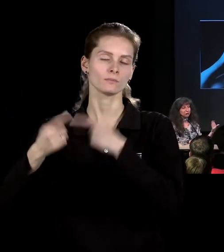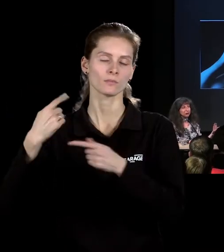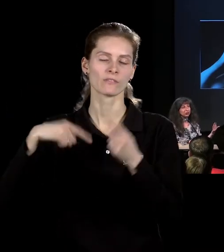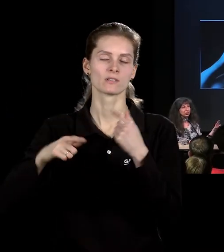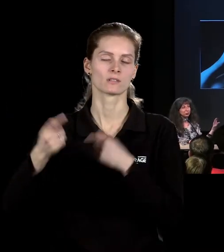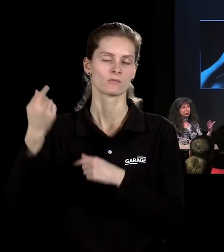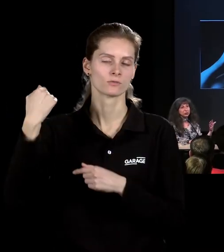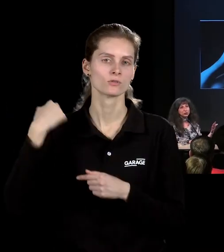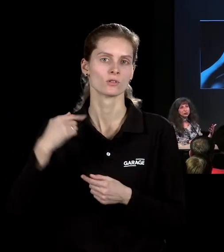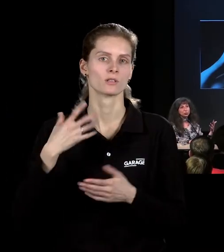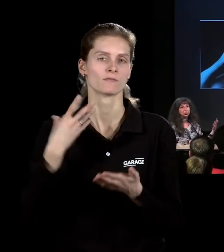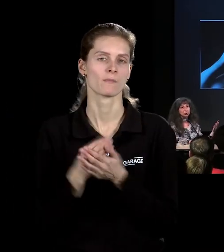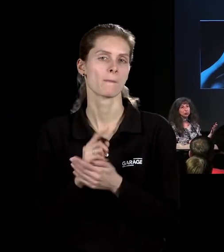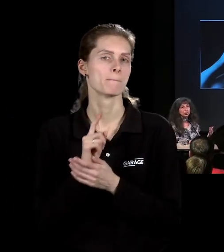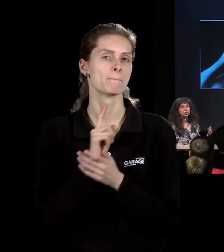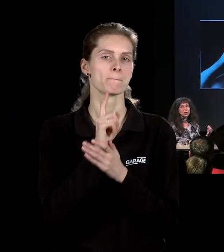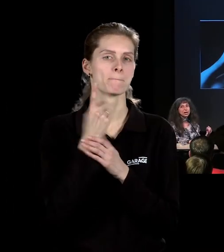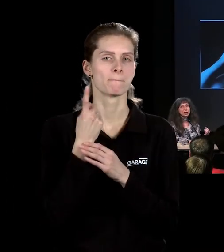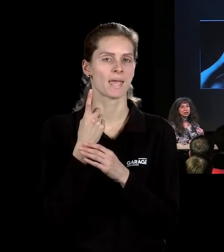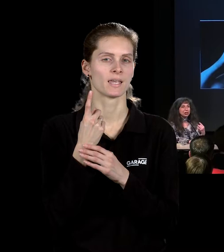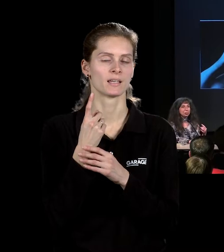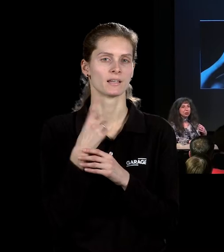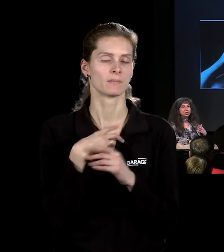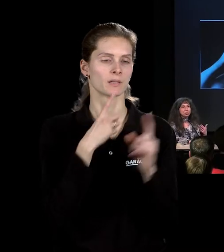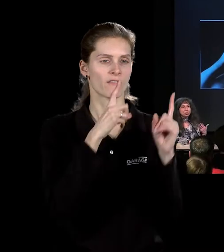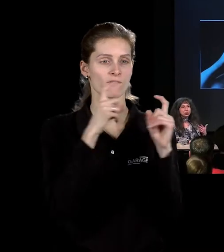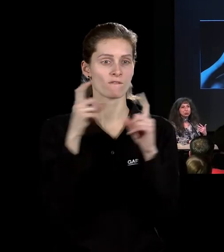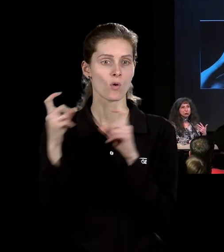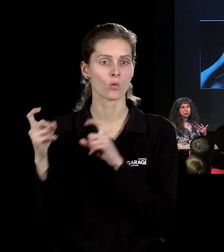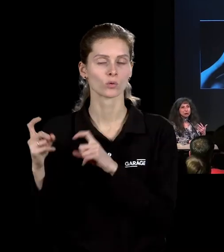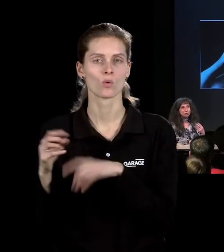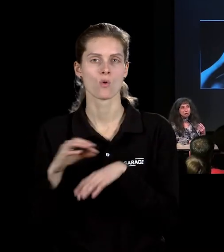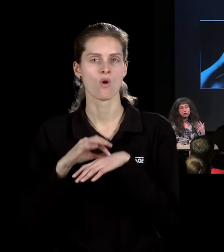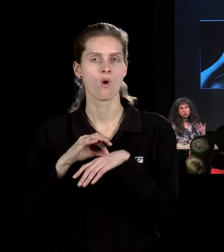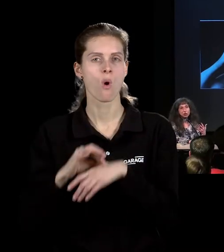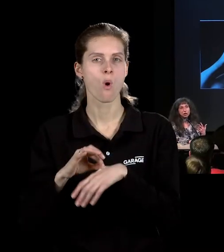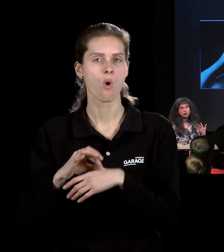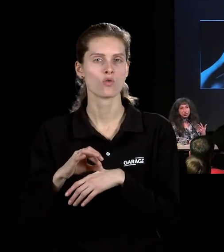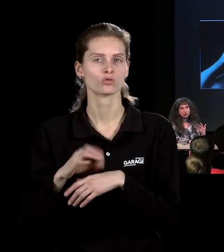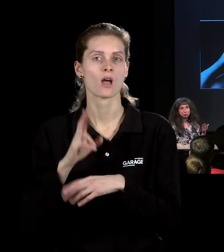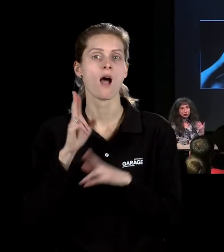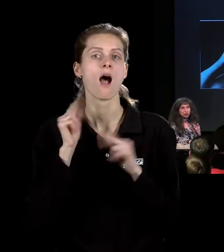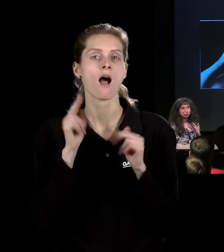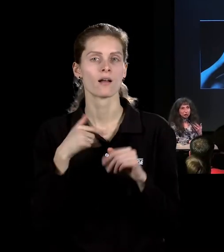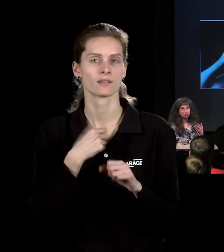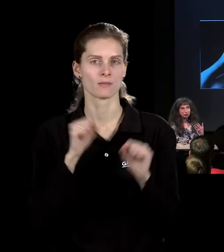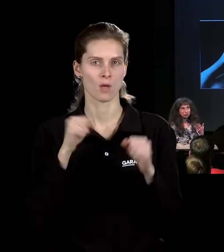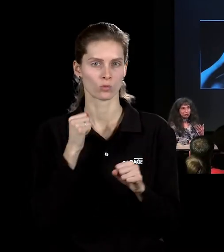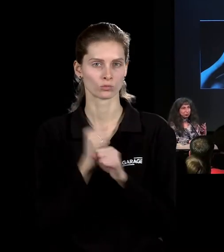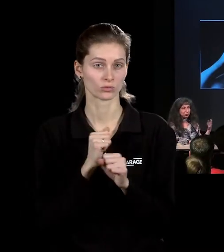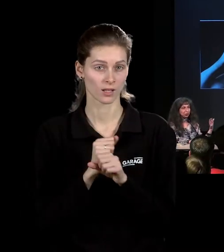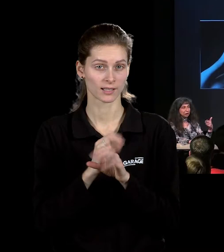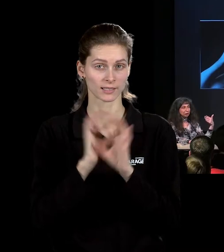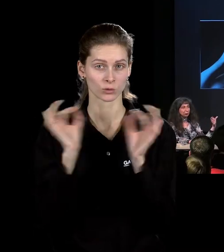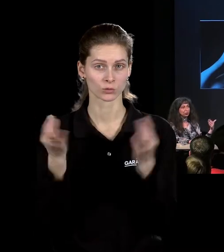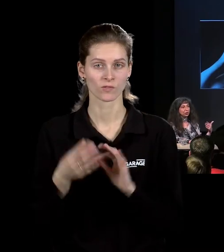своих произведений, это фотосессия «Кожа», да, где задача была, как я могу сделать произведение вообще без копейки денег, располагая только самим